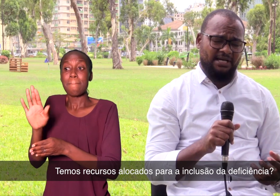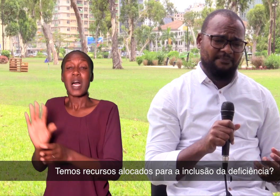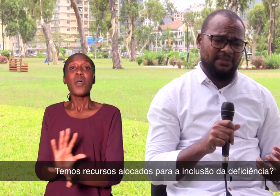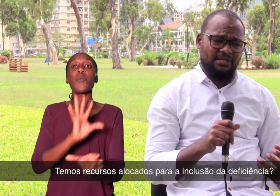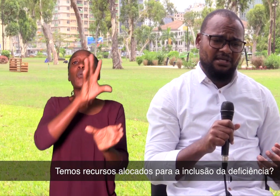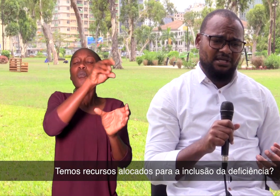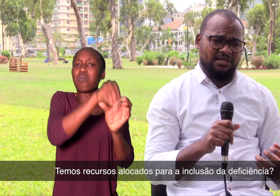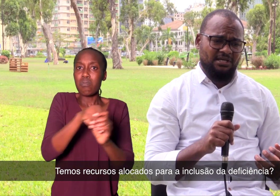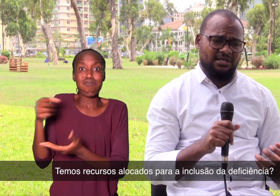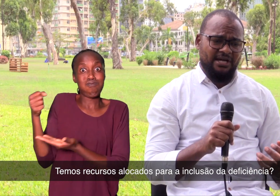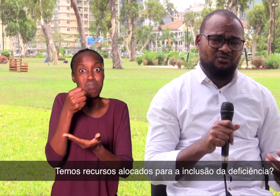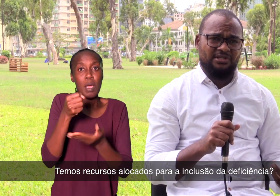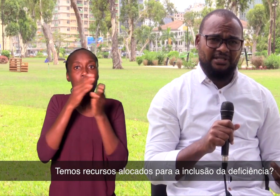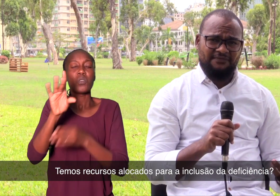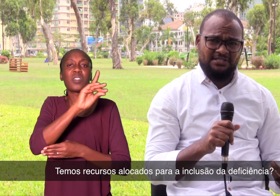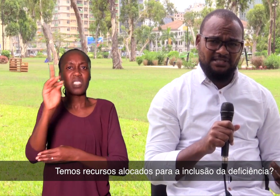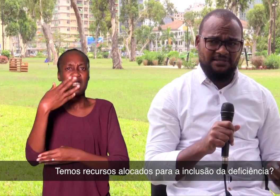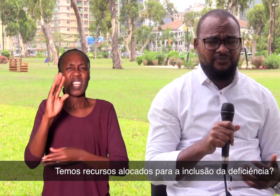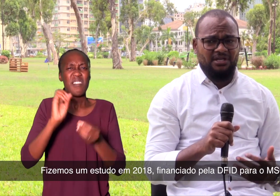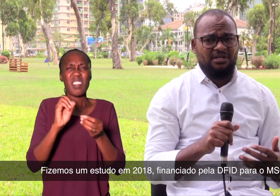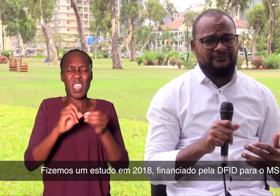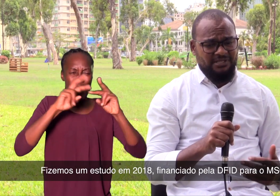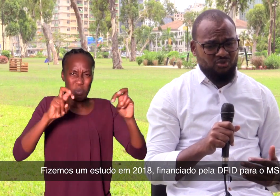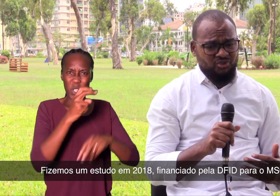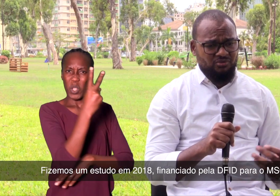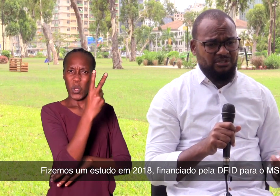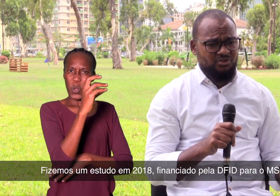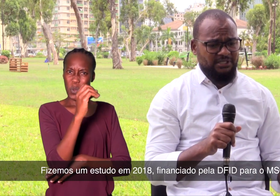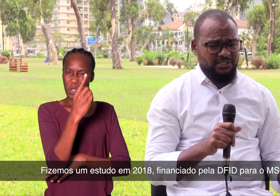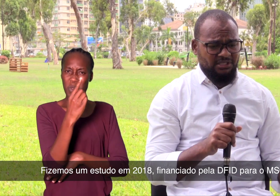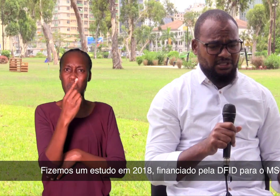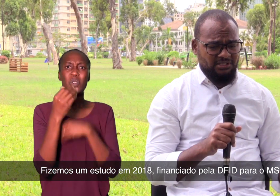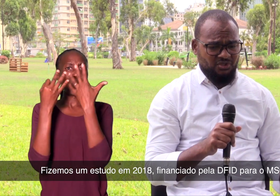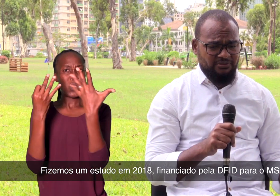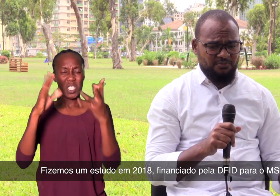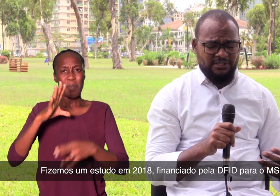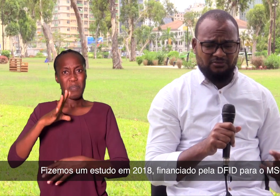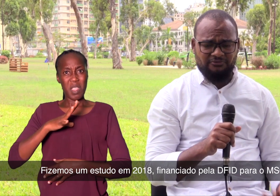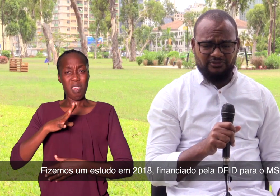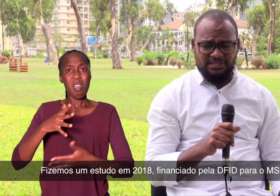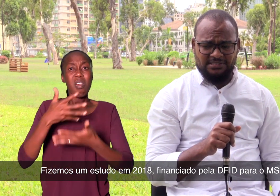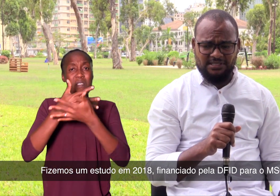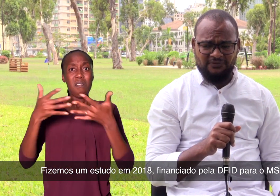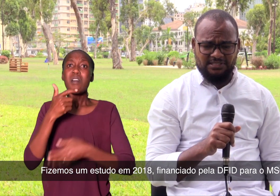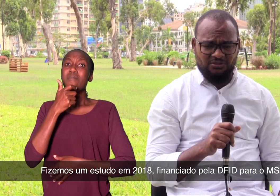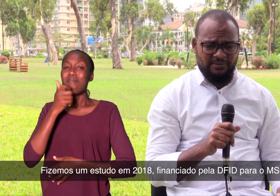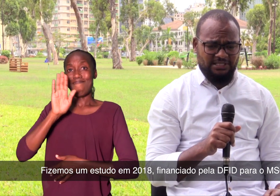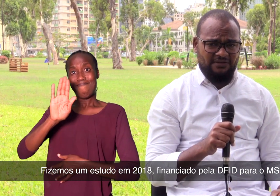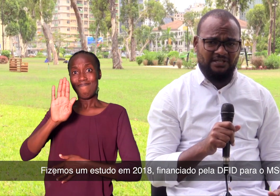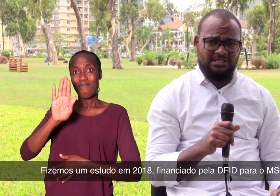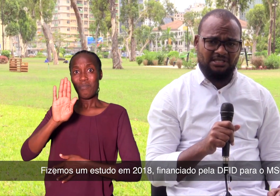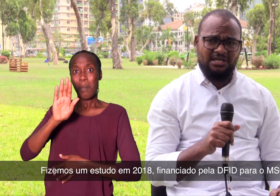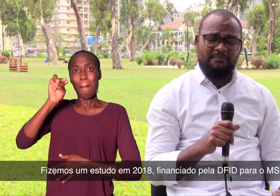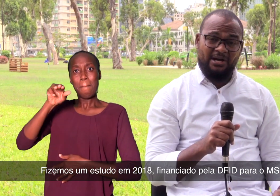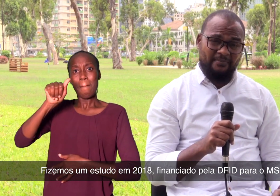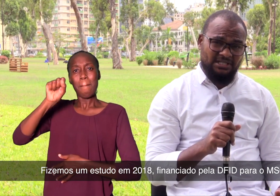para a inclusão da deficiência. Fizemos um estudo em 2018, portanto, financiado pela